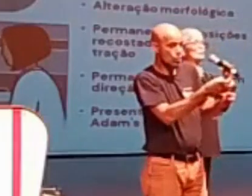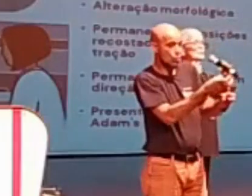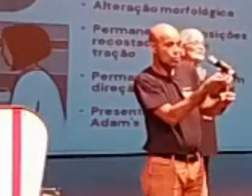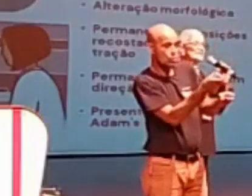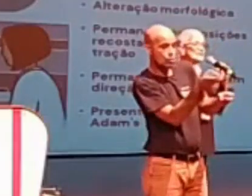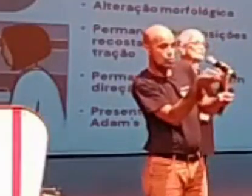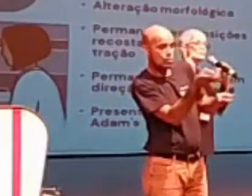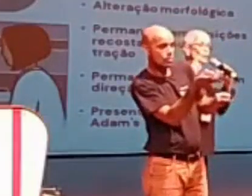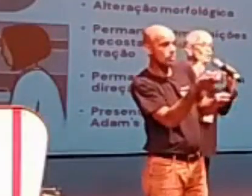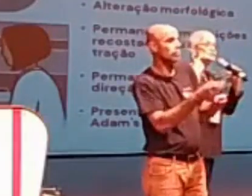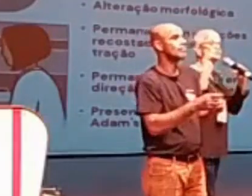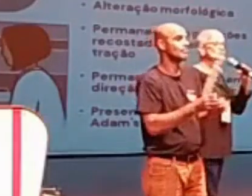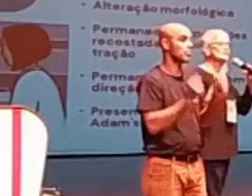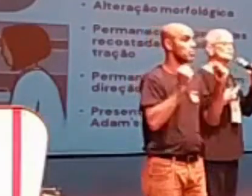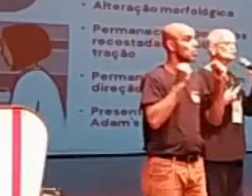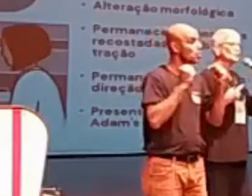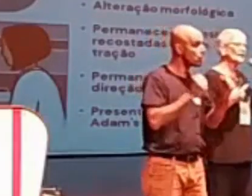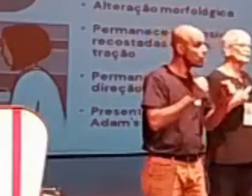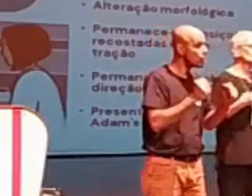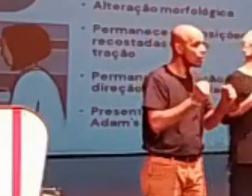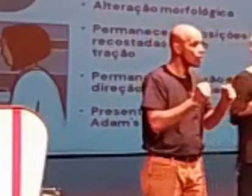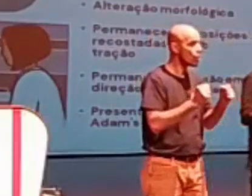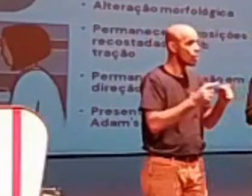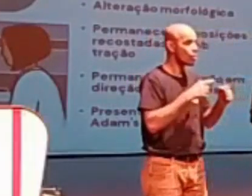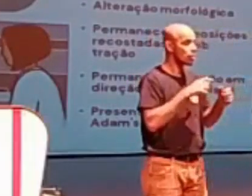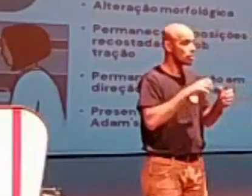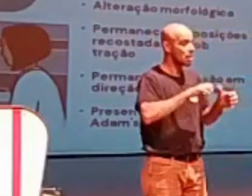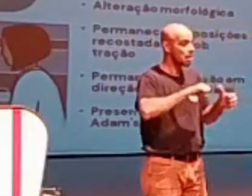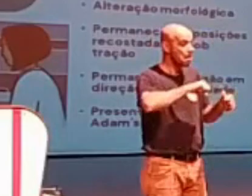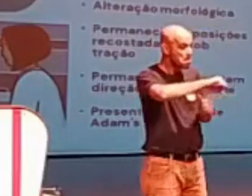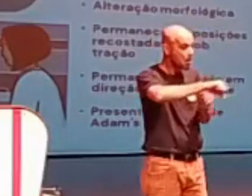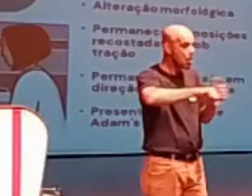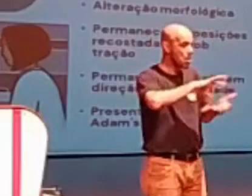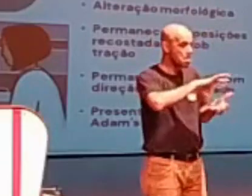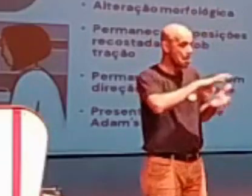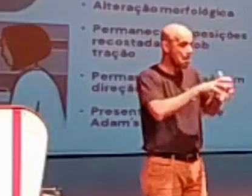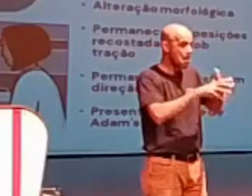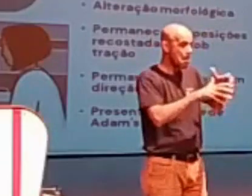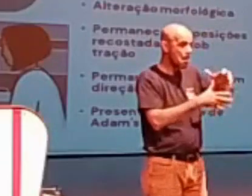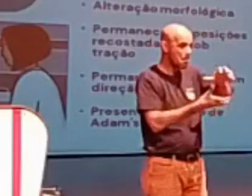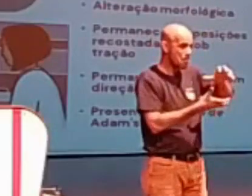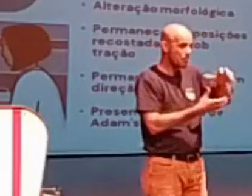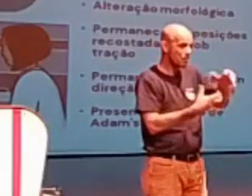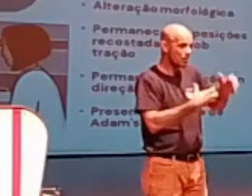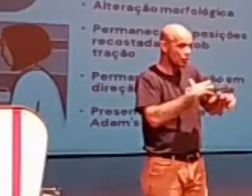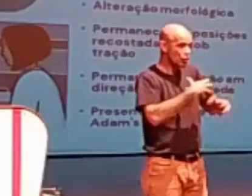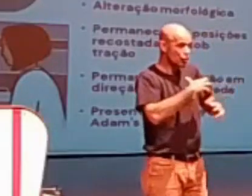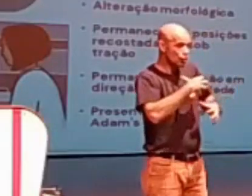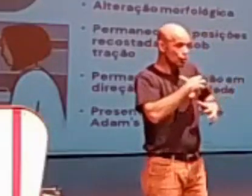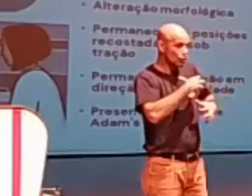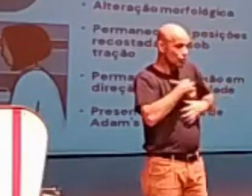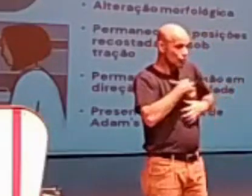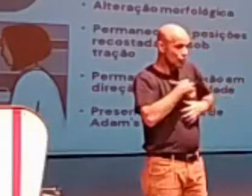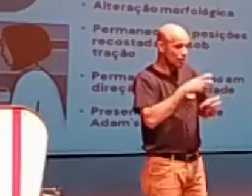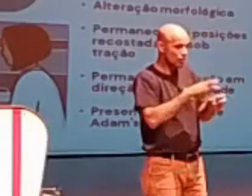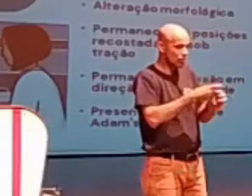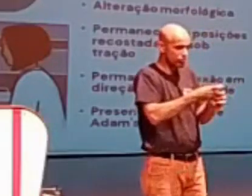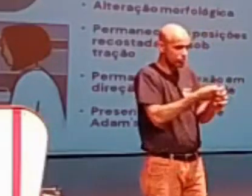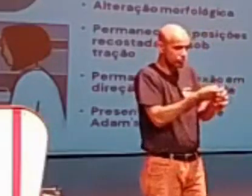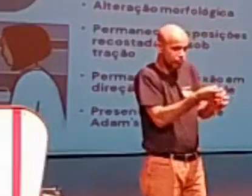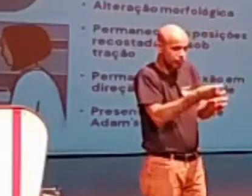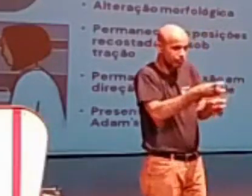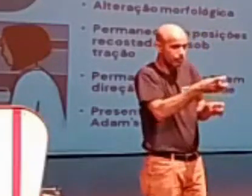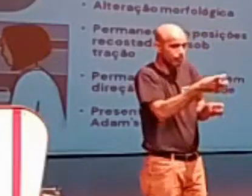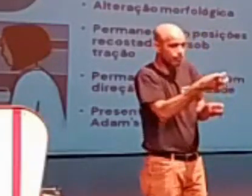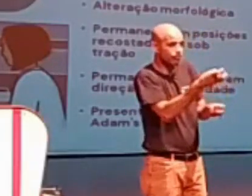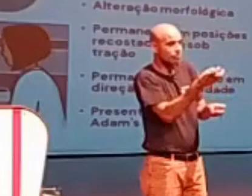ela começa e pode vir a provocar uma alteração morfológica, ou seja, a forma da vértebra começa a modificar,